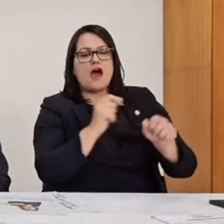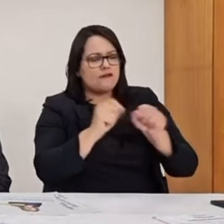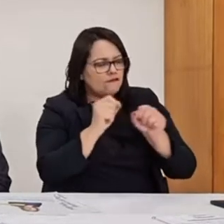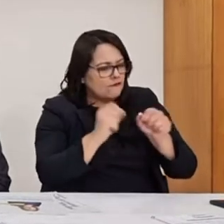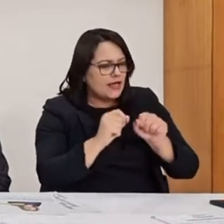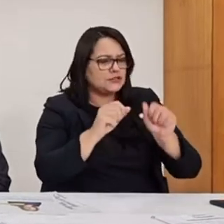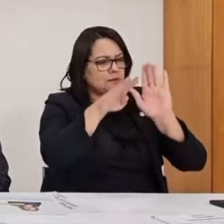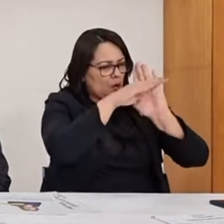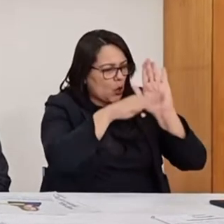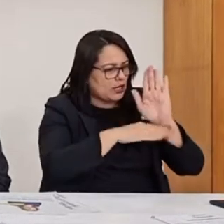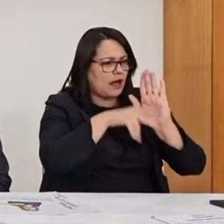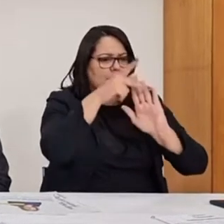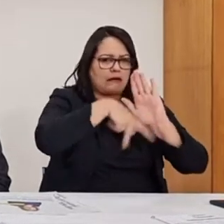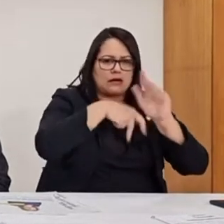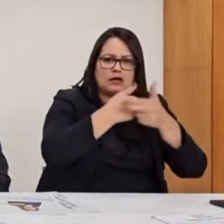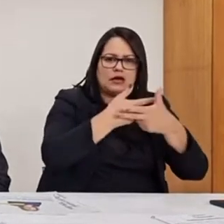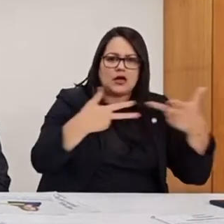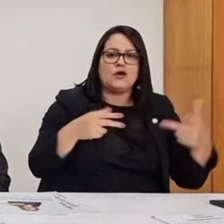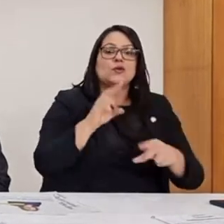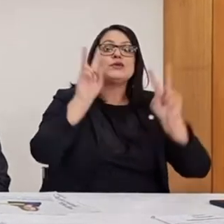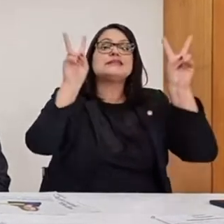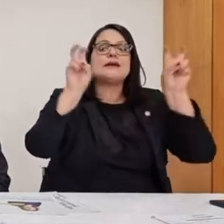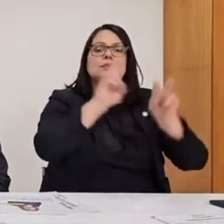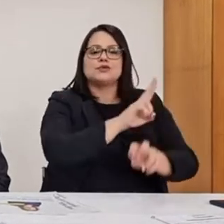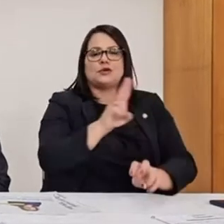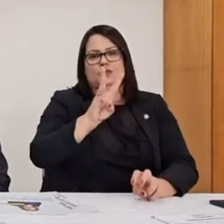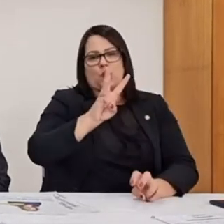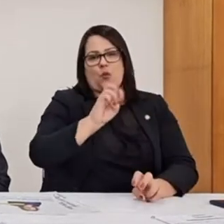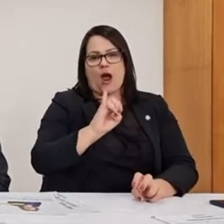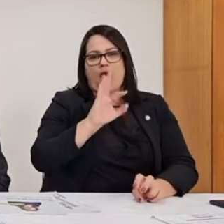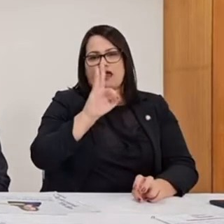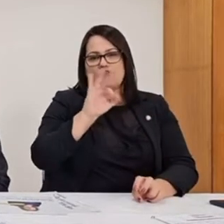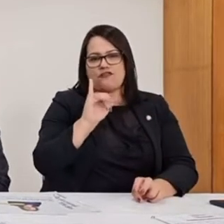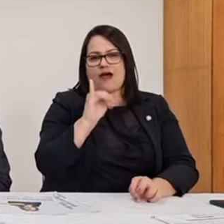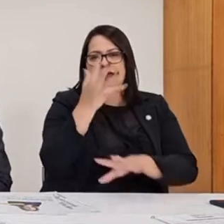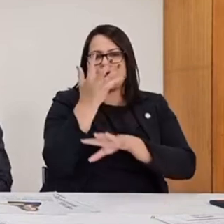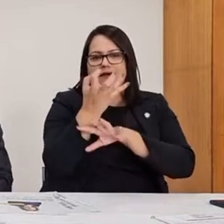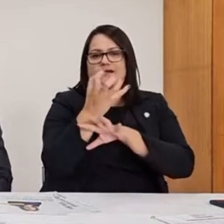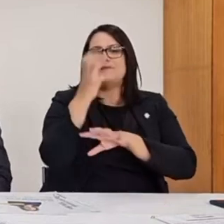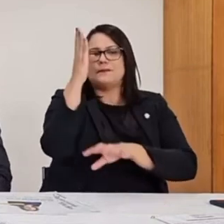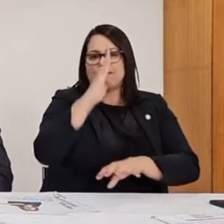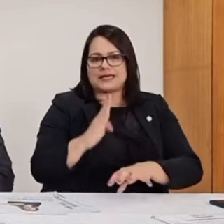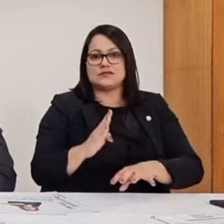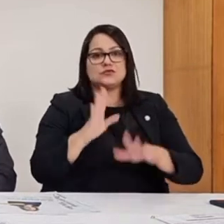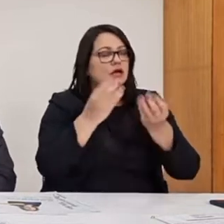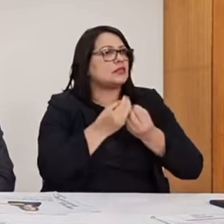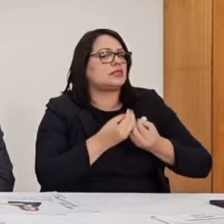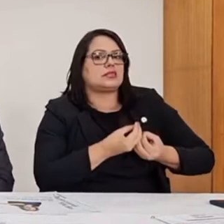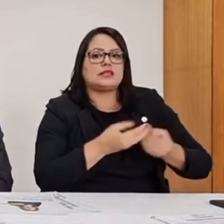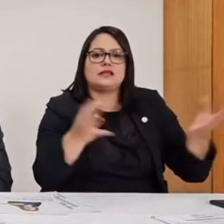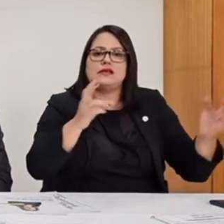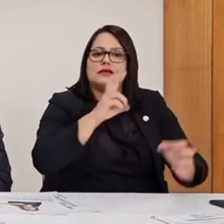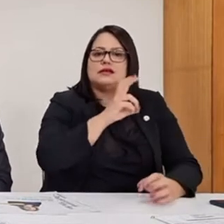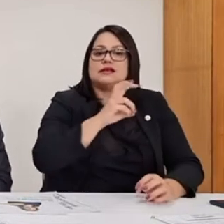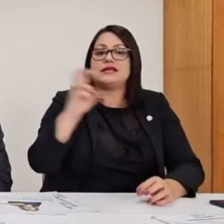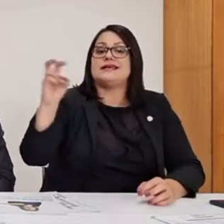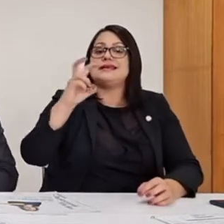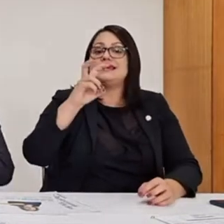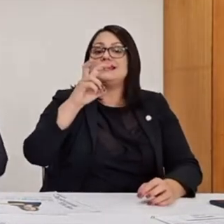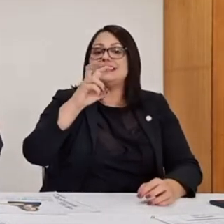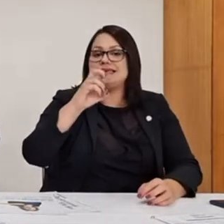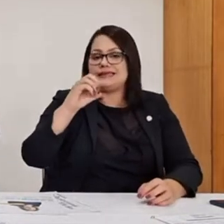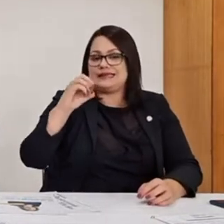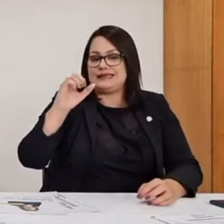Wi-Fi Brasil, levamos internet para 9 milhões de brasileiros, seu governo. Já são 500 aldeias